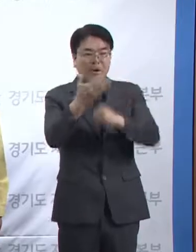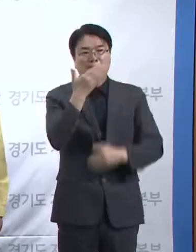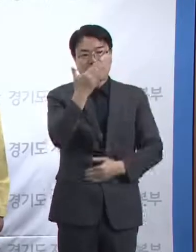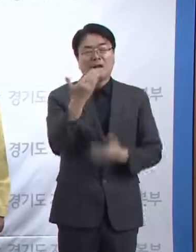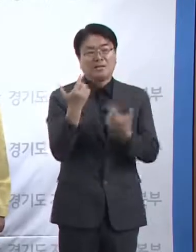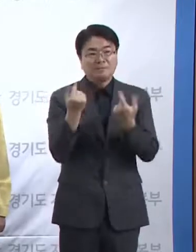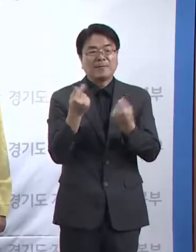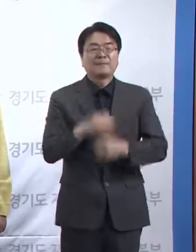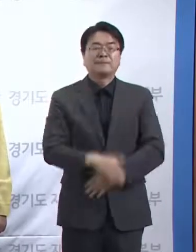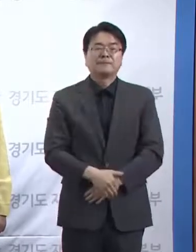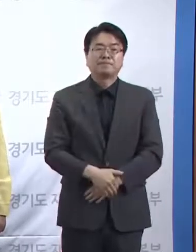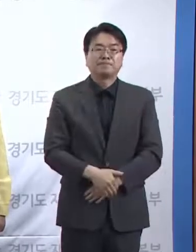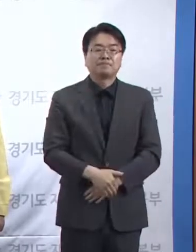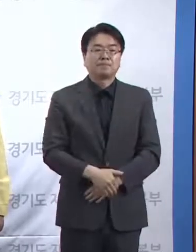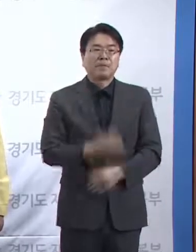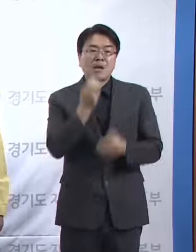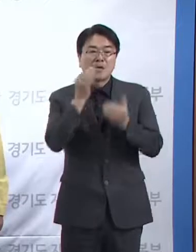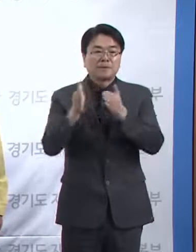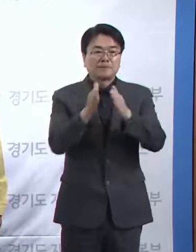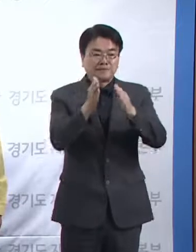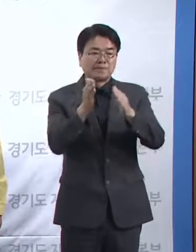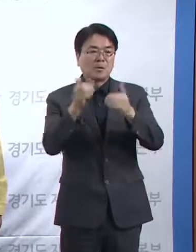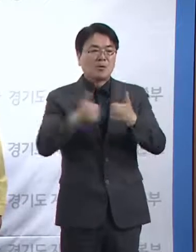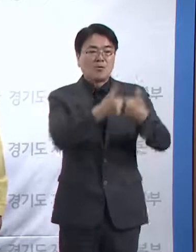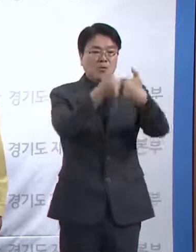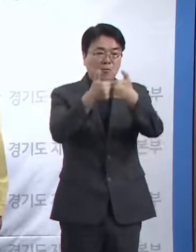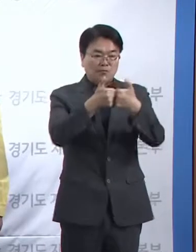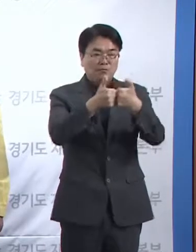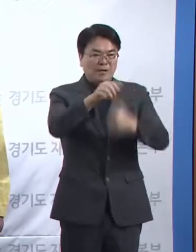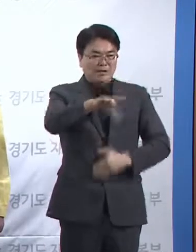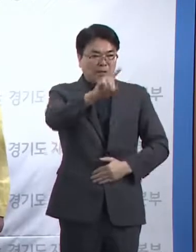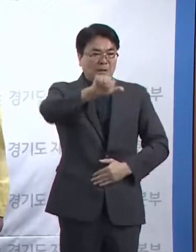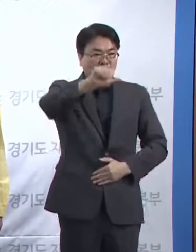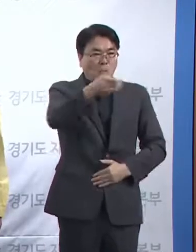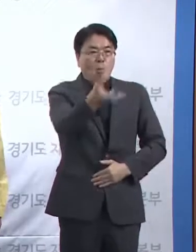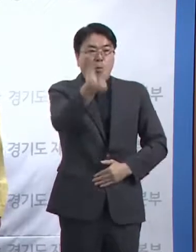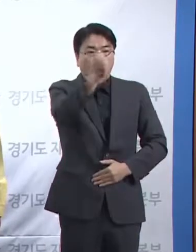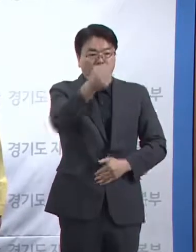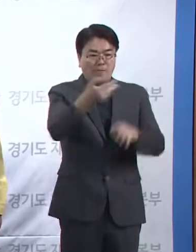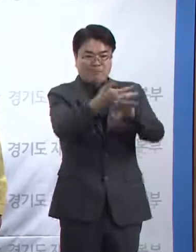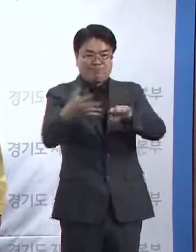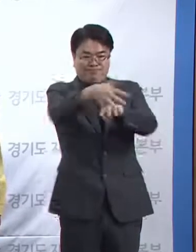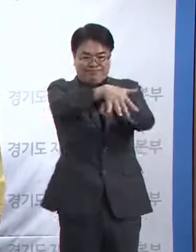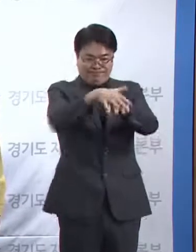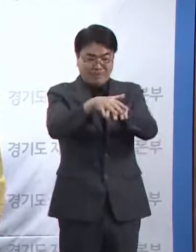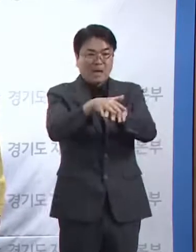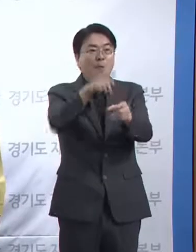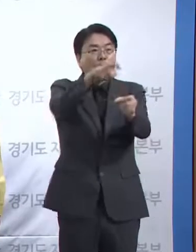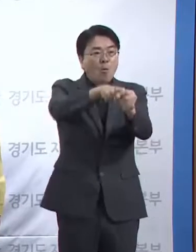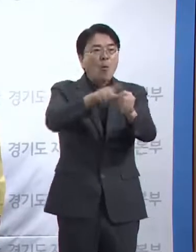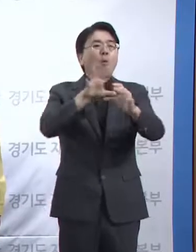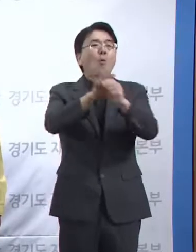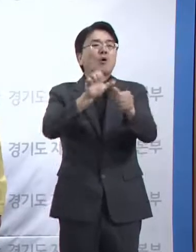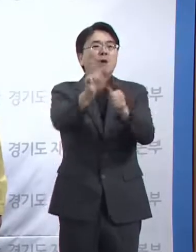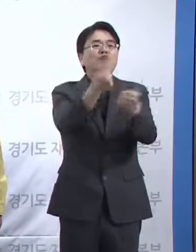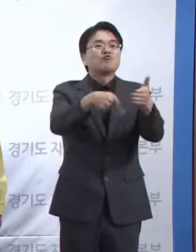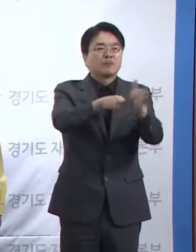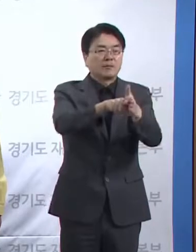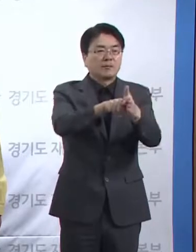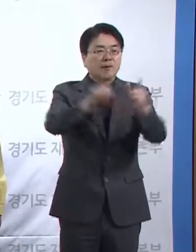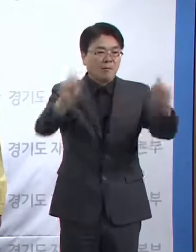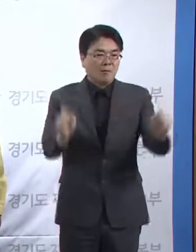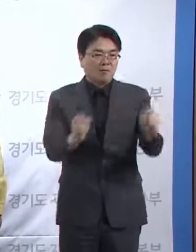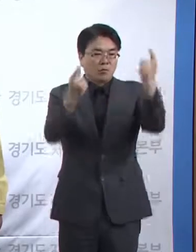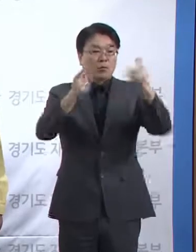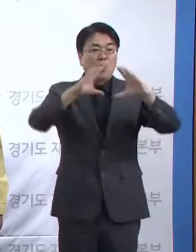경기도는 코로나 위기 긴급지원 예산으로 500억 원을 편성한 일이 있는데 같은 목적의 국비가